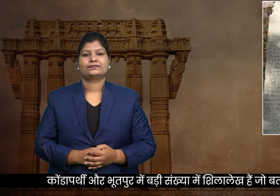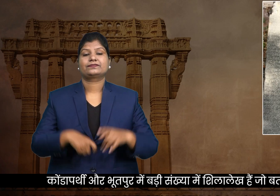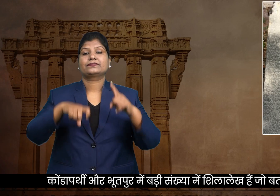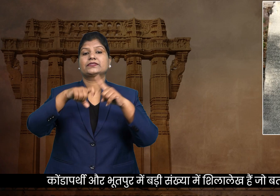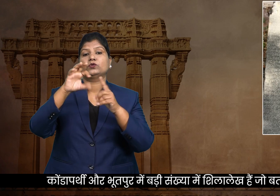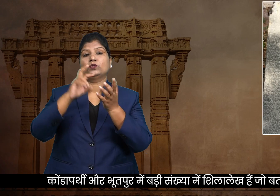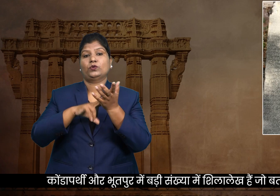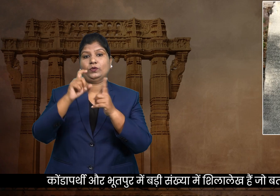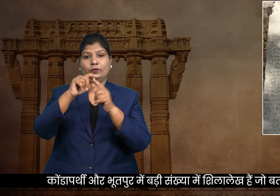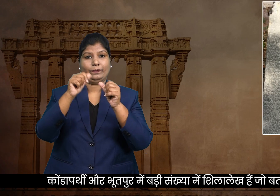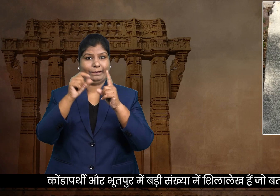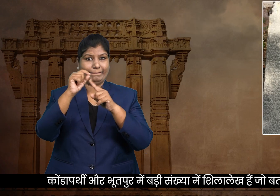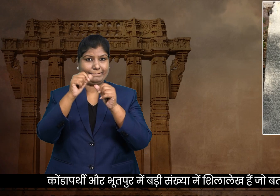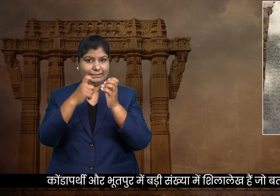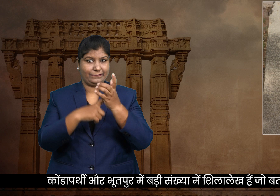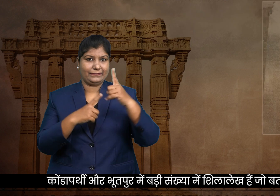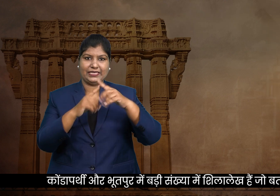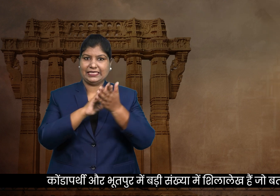कोंडपर्ती